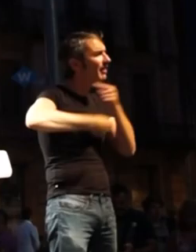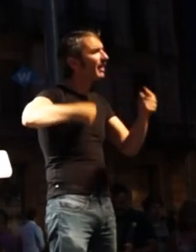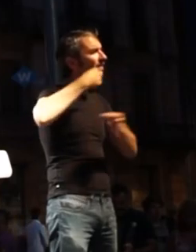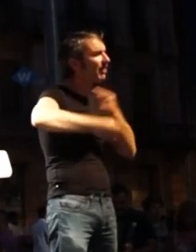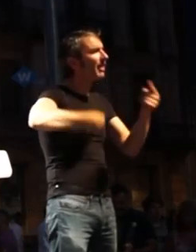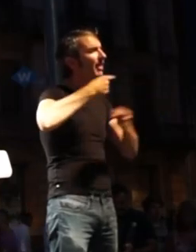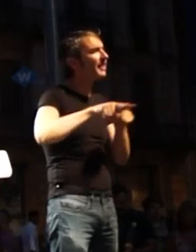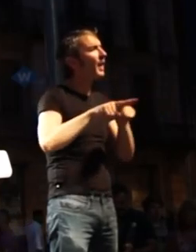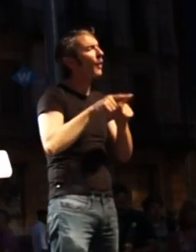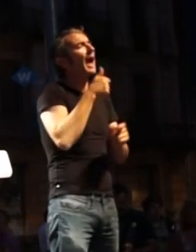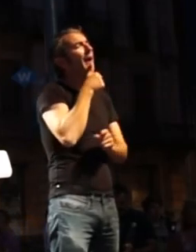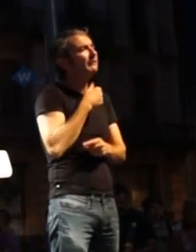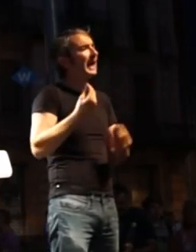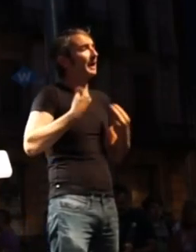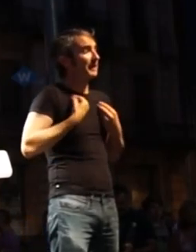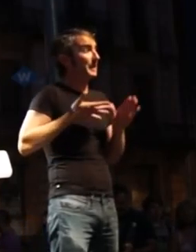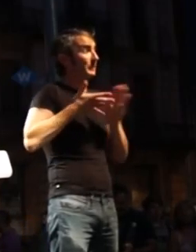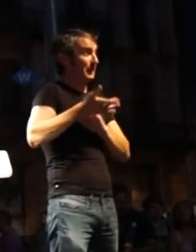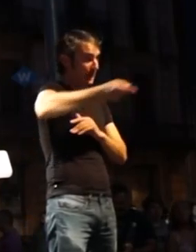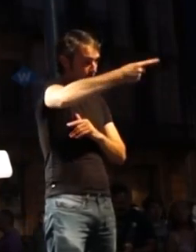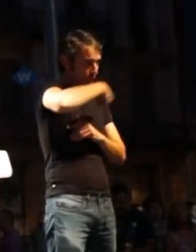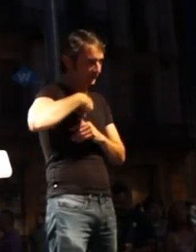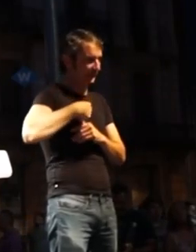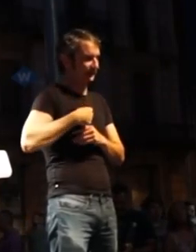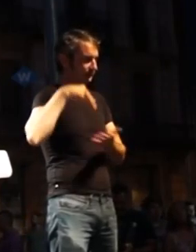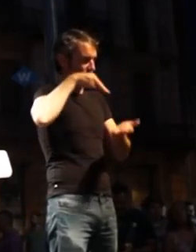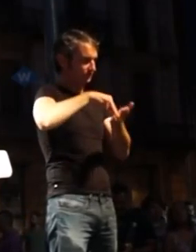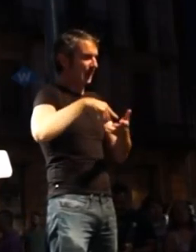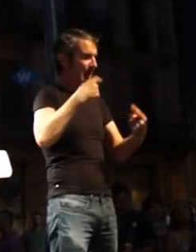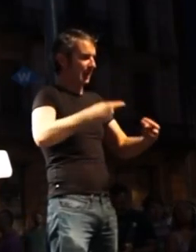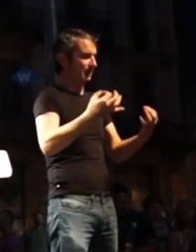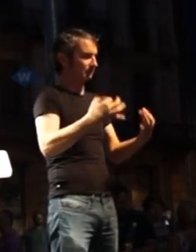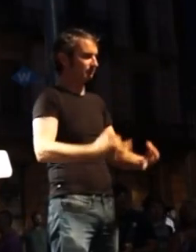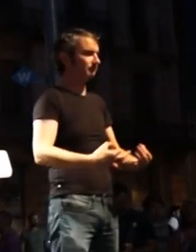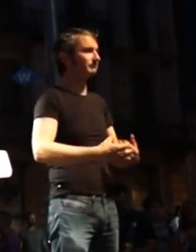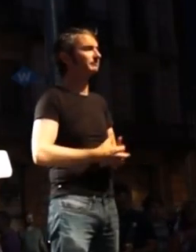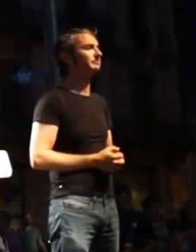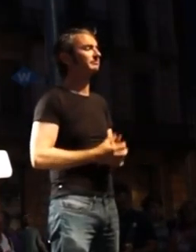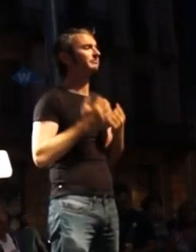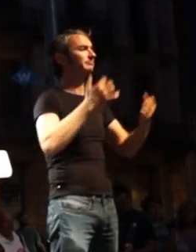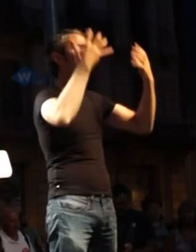han sostingut la vida perquè avui totes nosaltres puguem estar aquí.